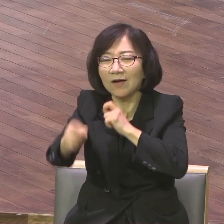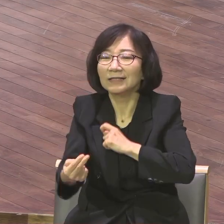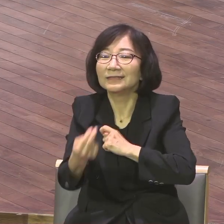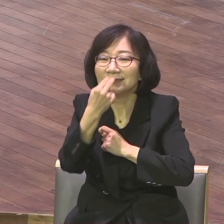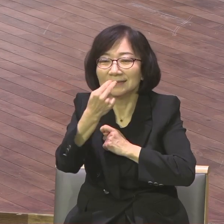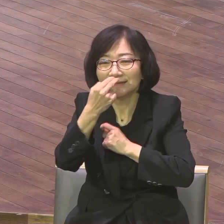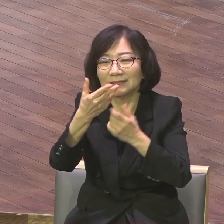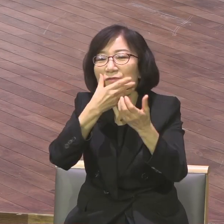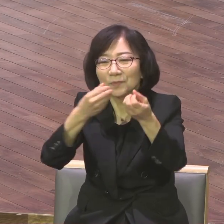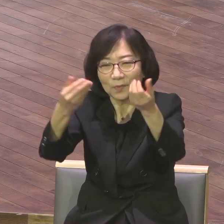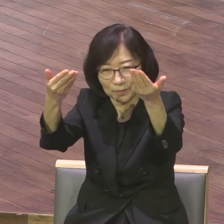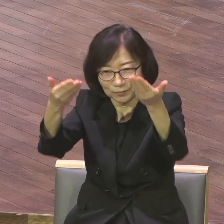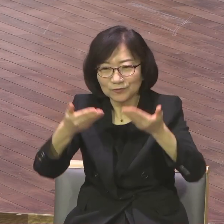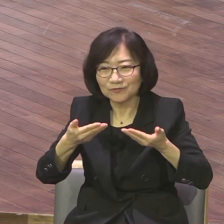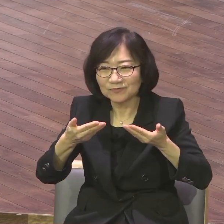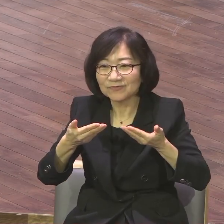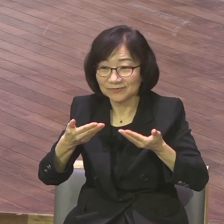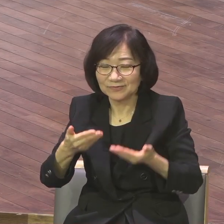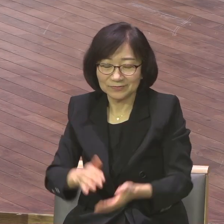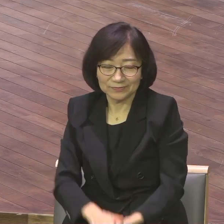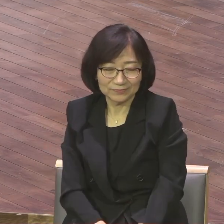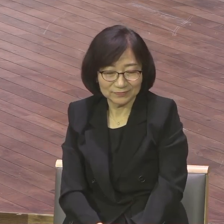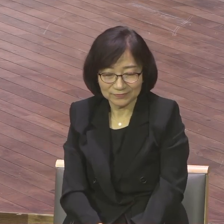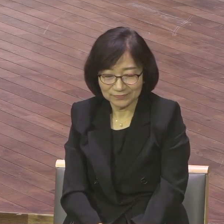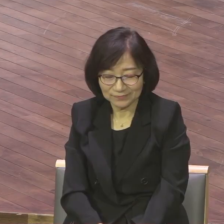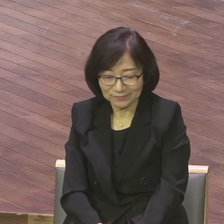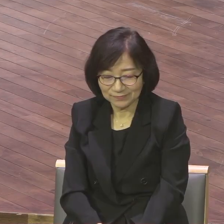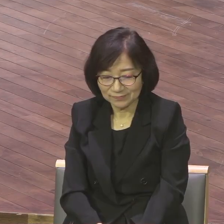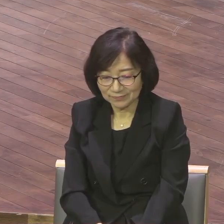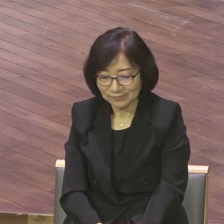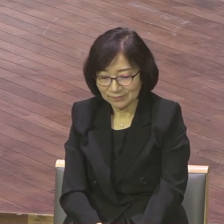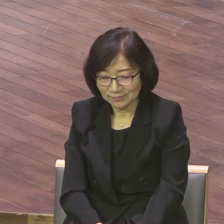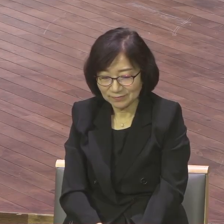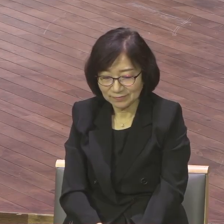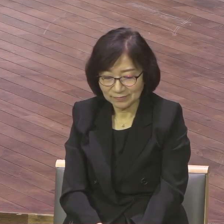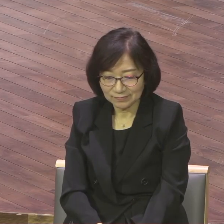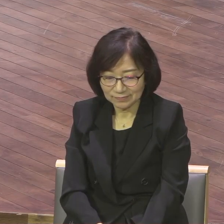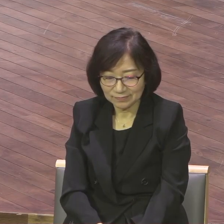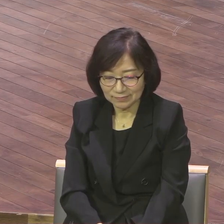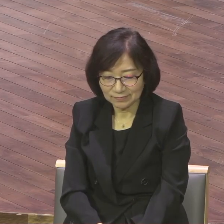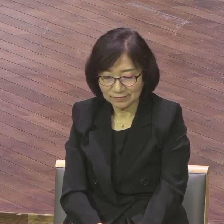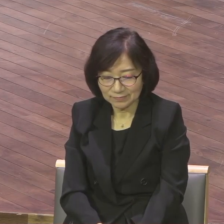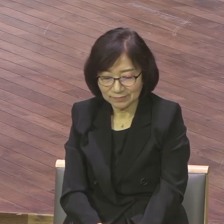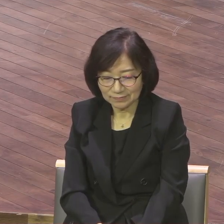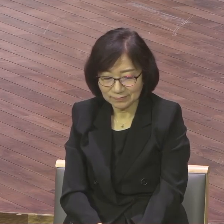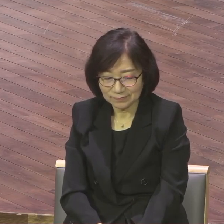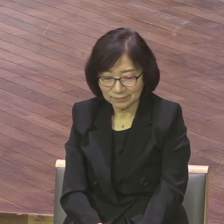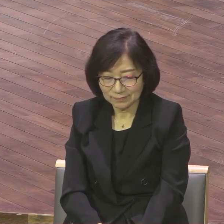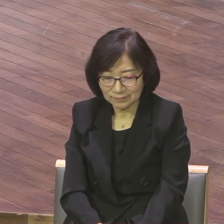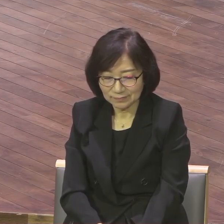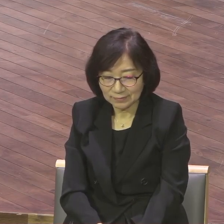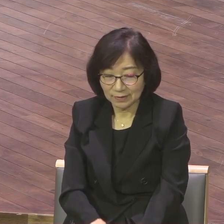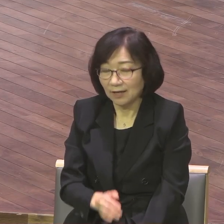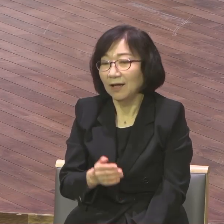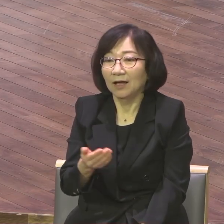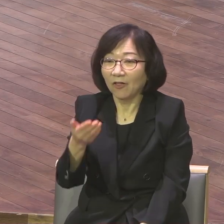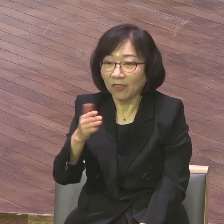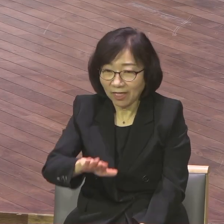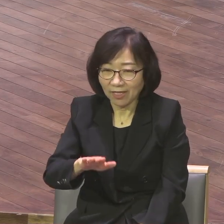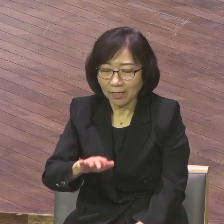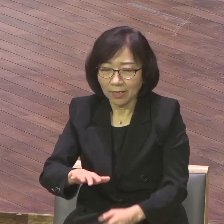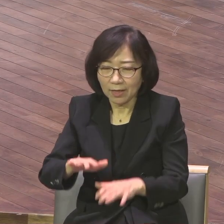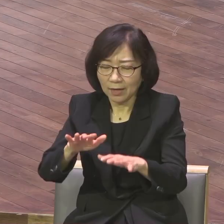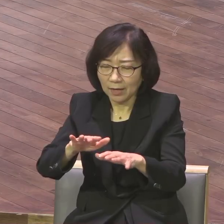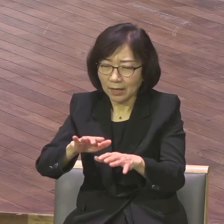것을 상징하는 현장이었습니다. 그런데 자, 이런 숨겨진 영적 비밀을 오병이의